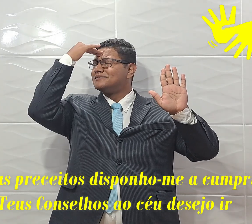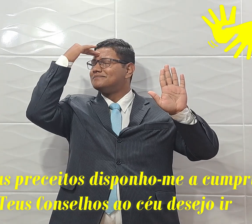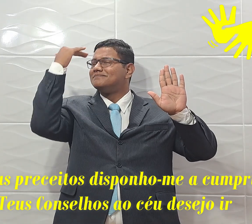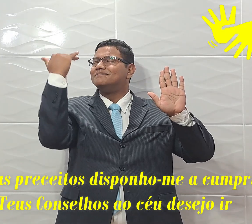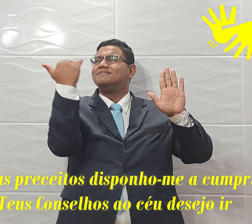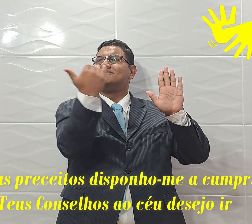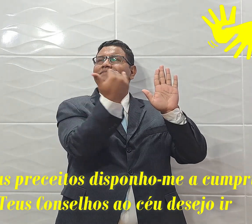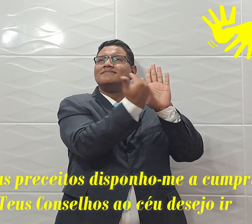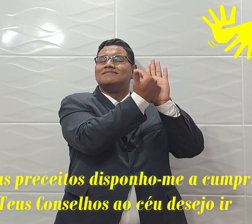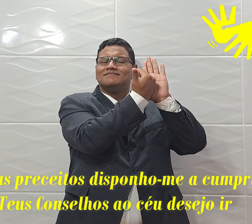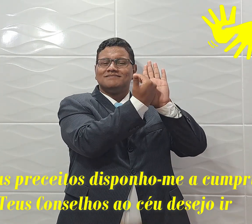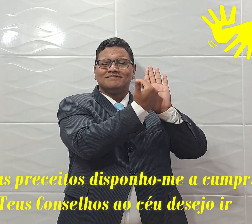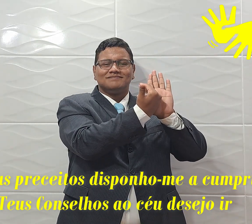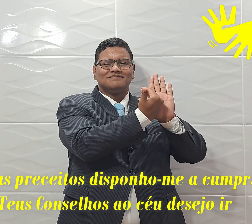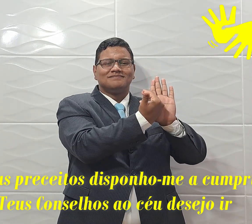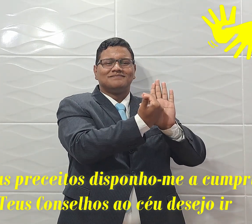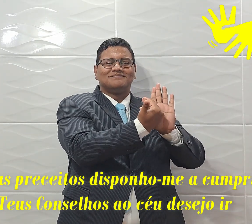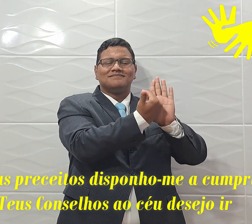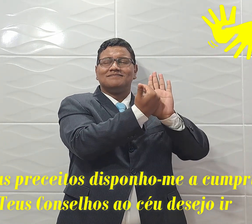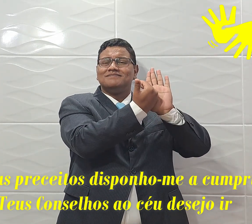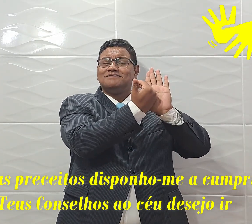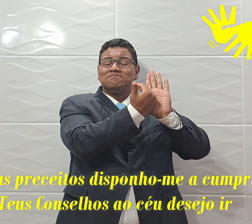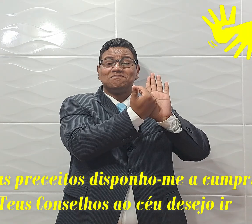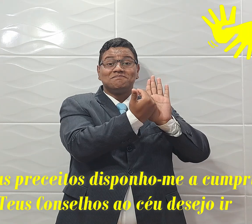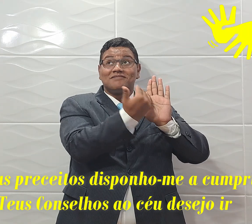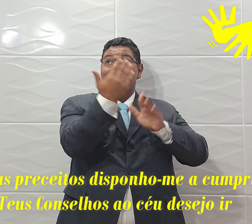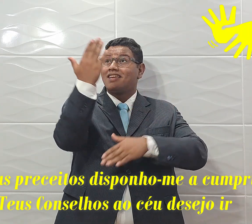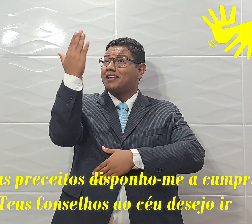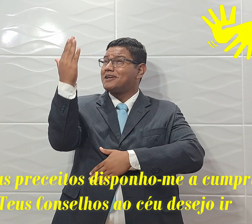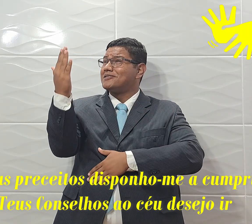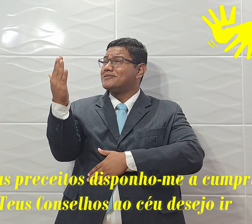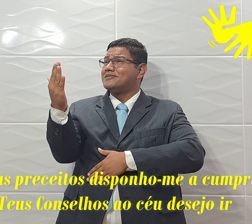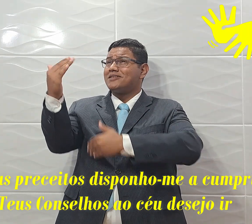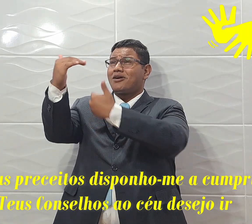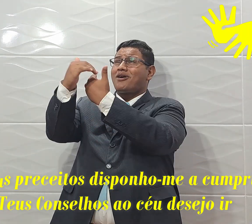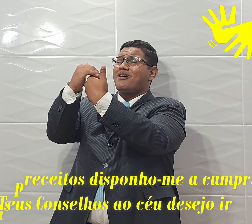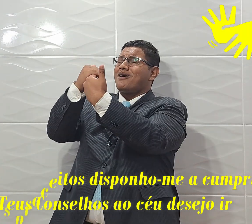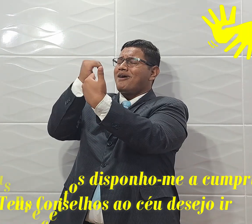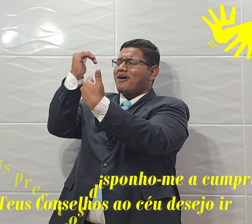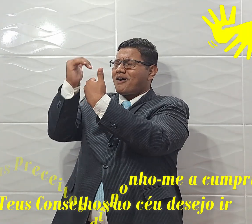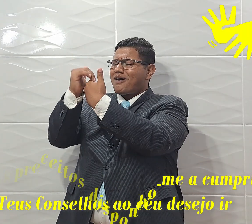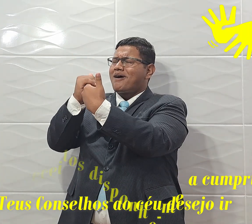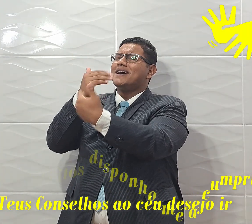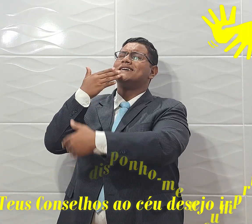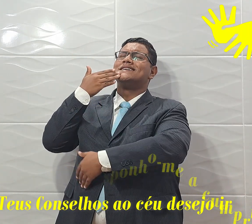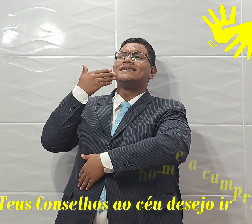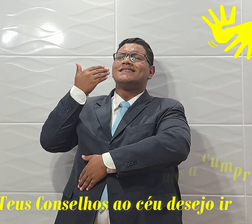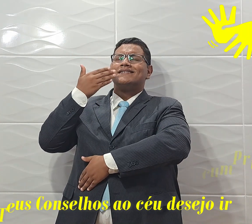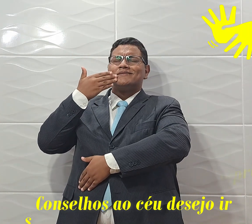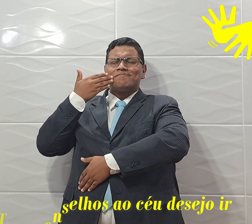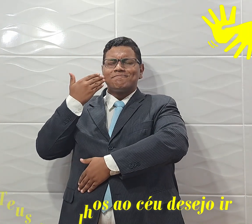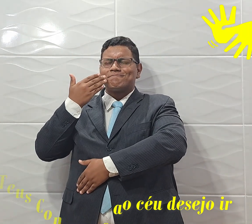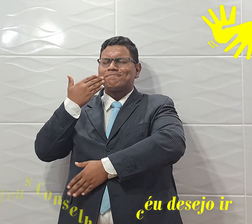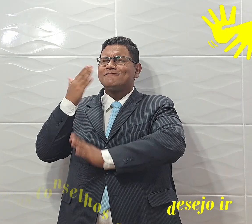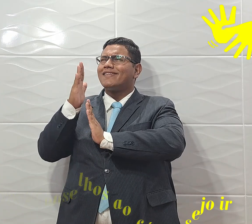disponho-me a cumprir e sigo os teus conselhos ao